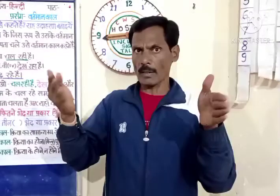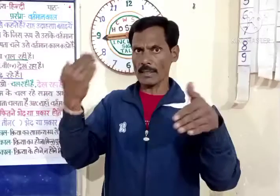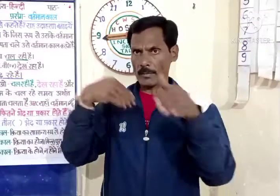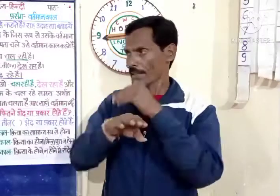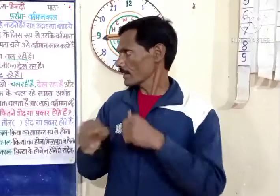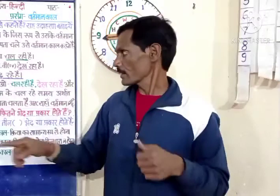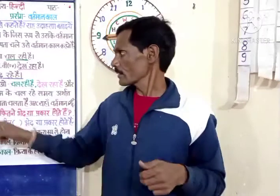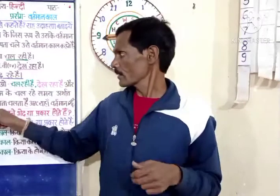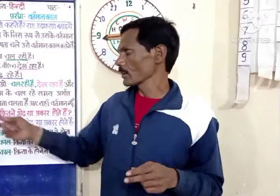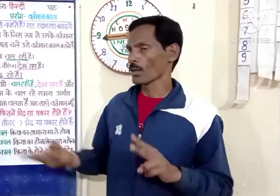वर्तमान में